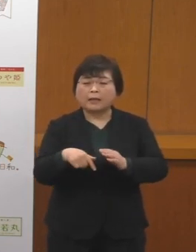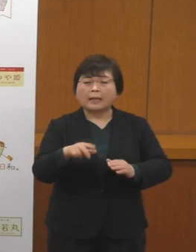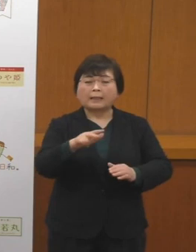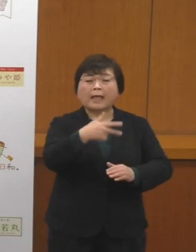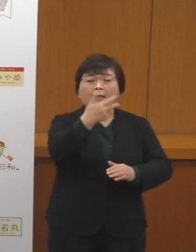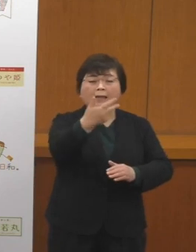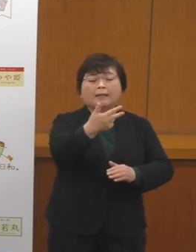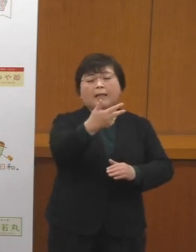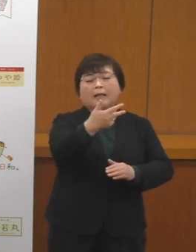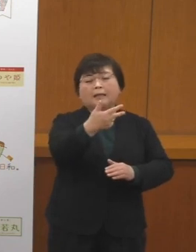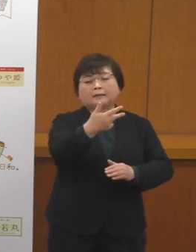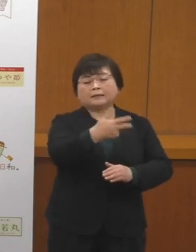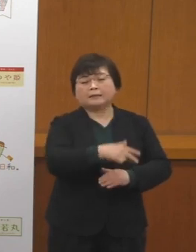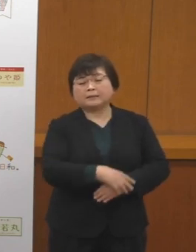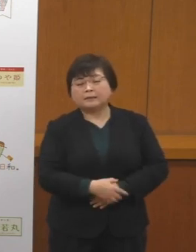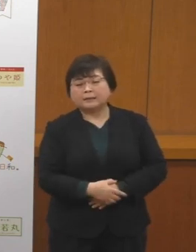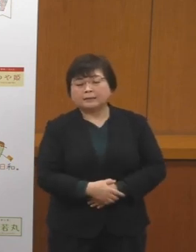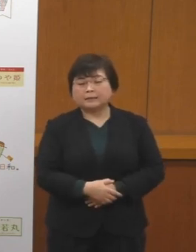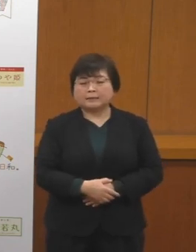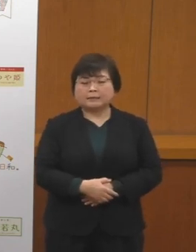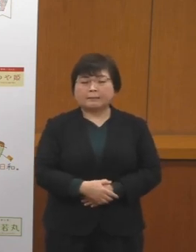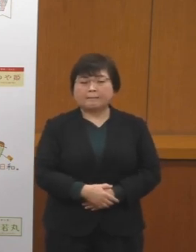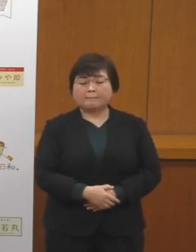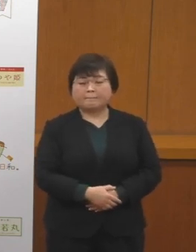7位になりますけれど